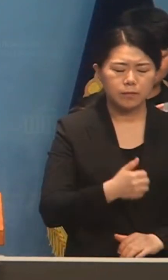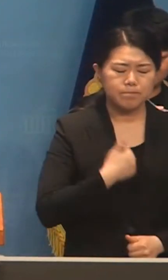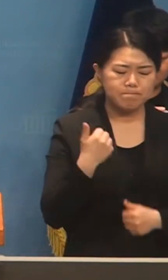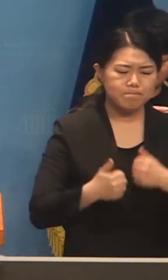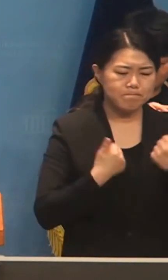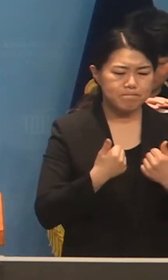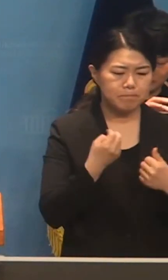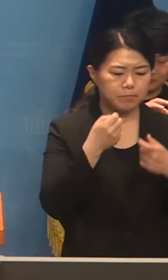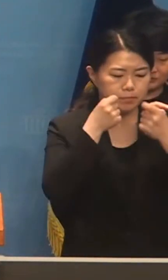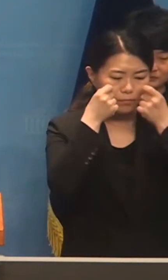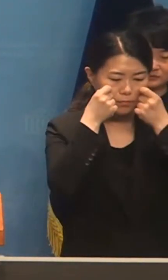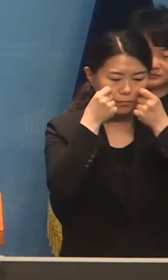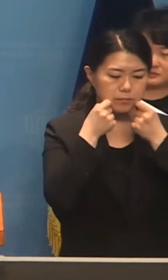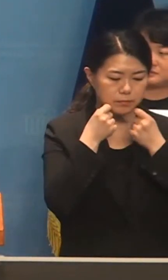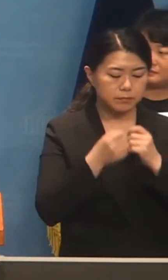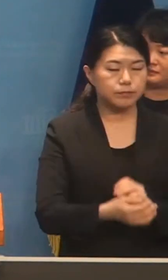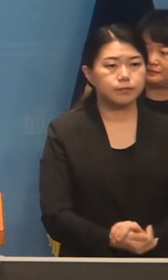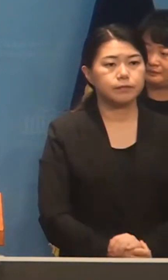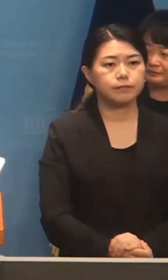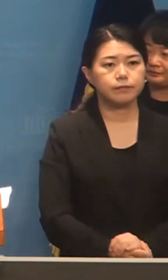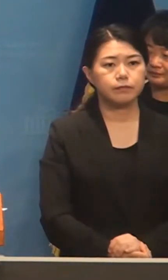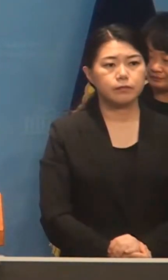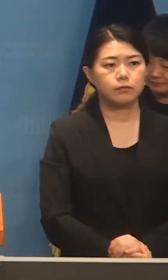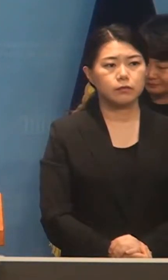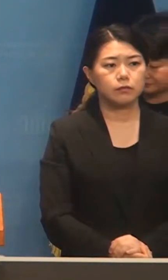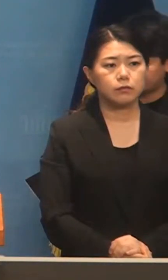분노와 슬픔을 느낍니다.